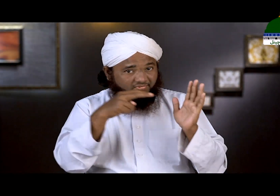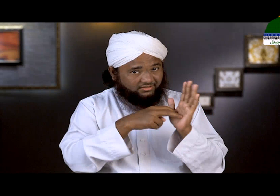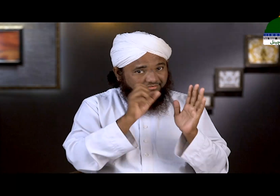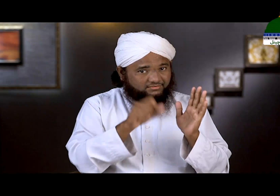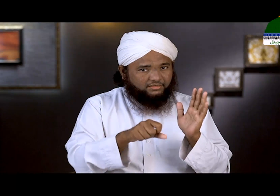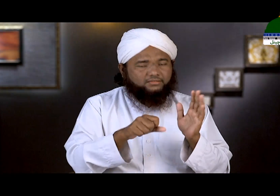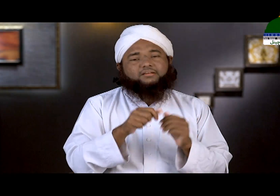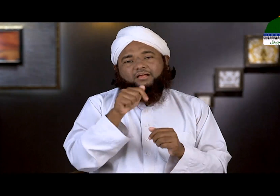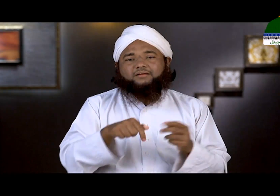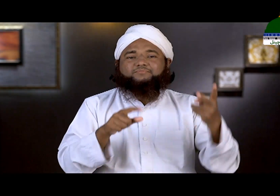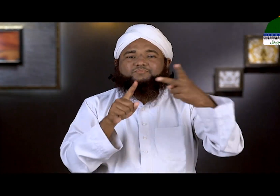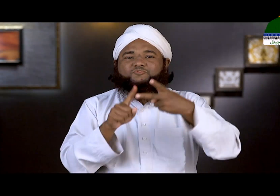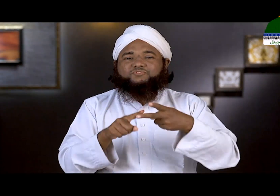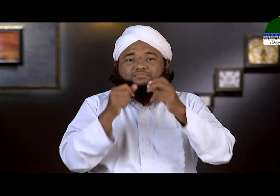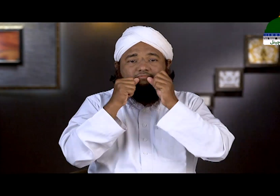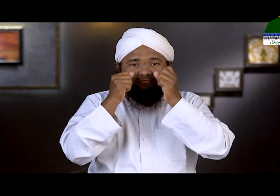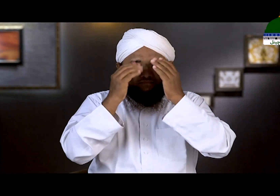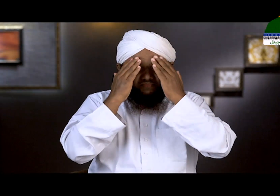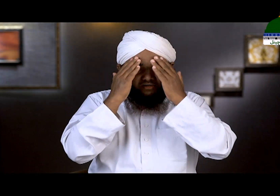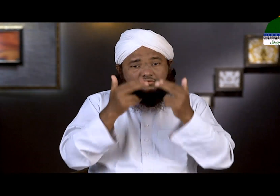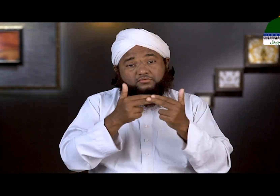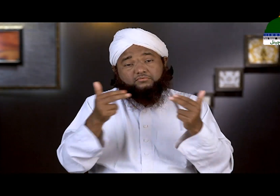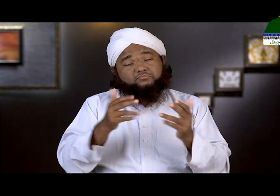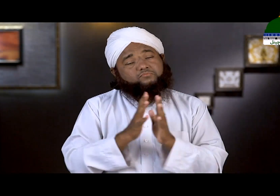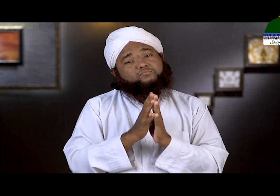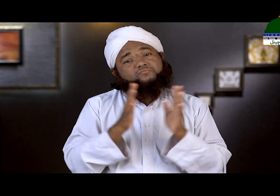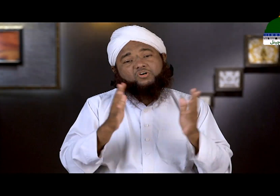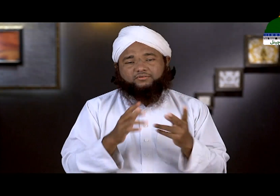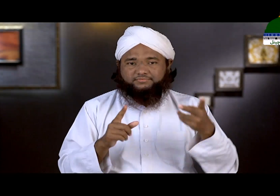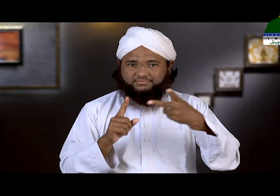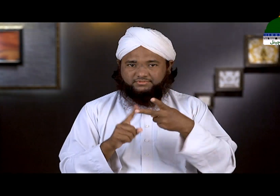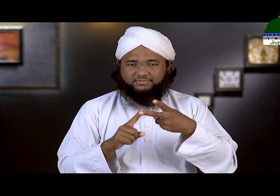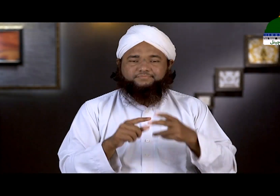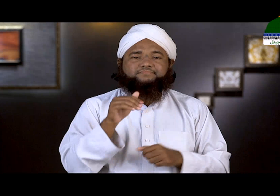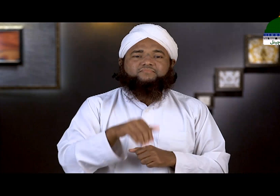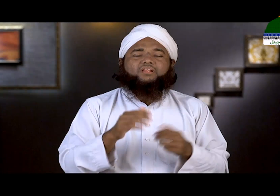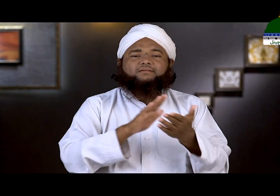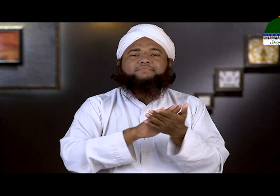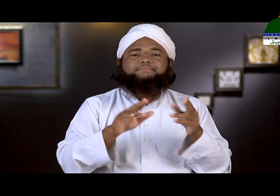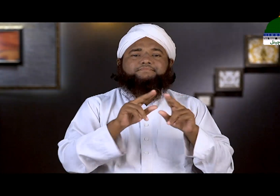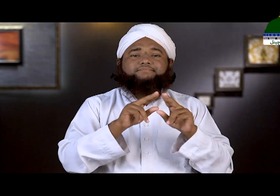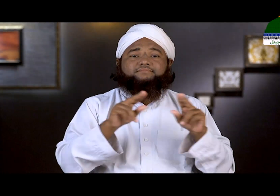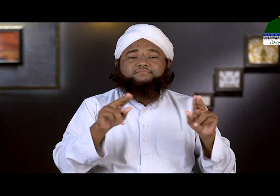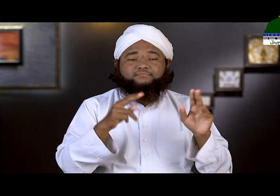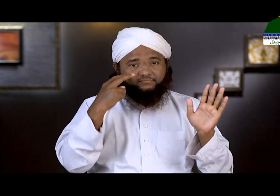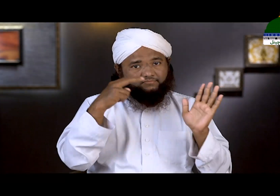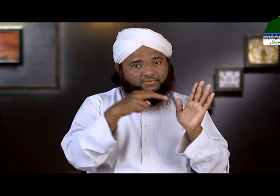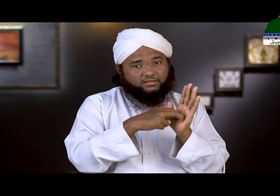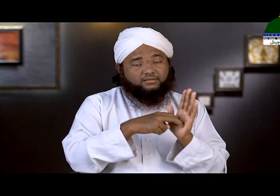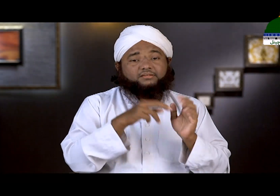اب آئیے کثرت درود کی بھی چند برکتیں سن لیتے ہیں۔ مختلف احادیث کے مطابق کثرت سے درود پڑھنے والا